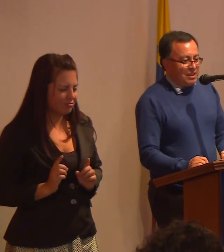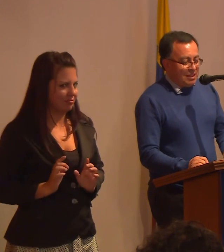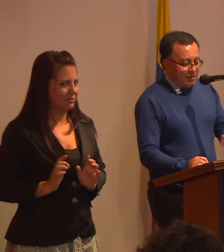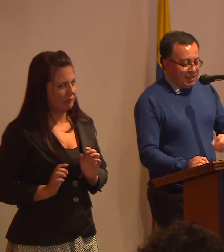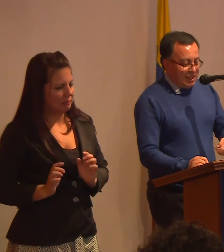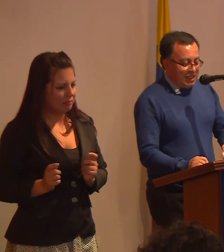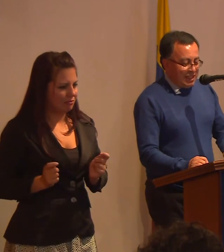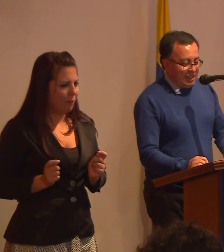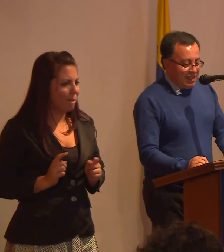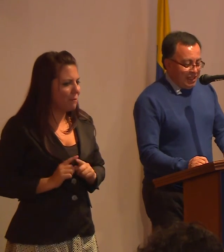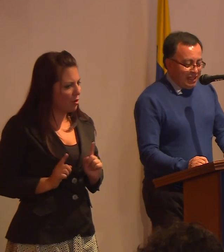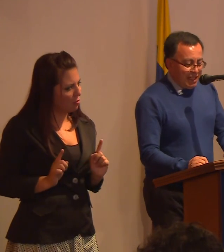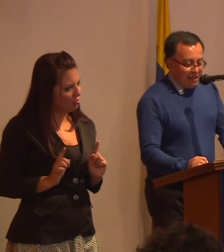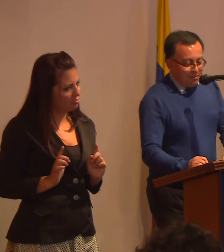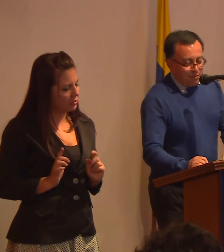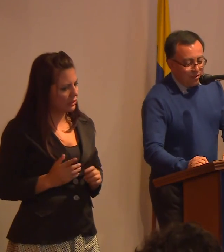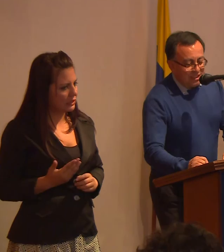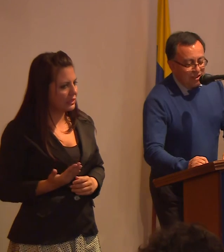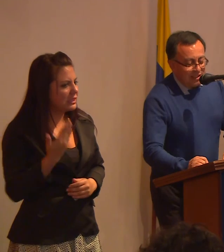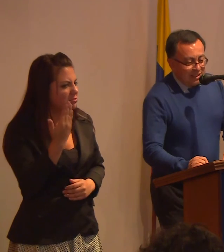ocasión precisamente